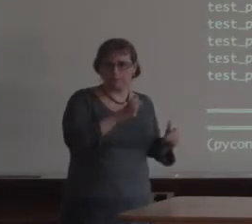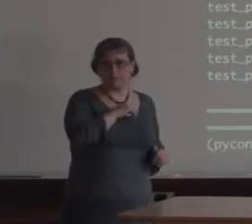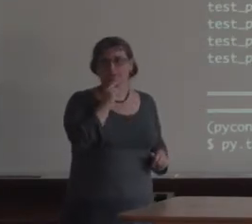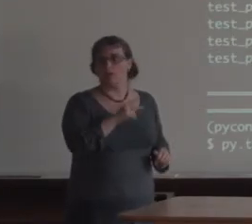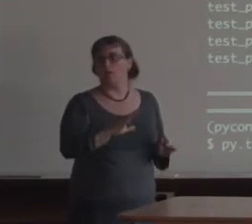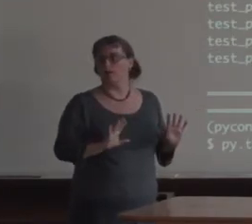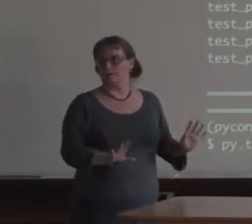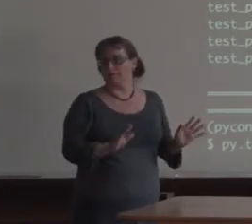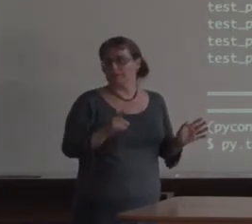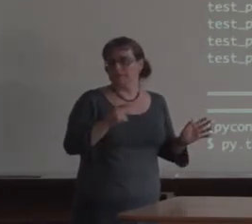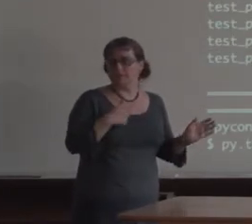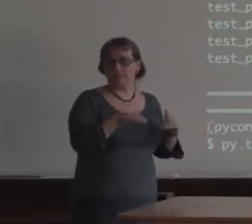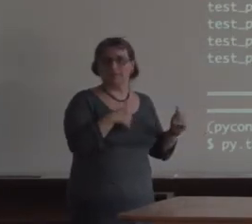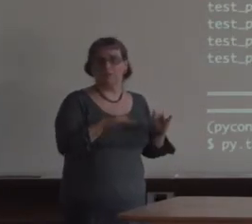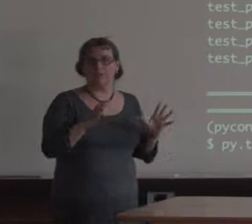être